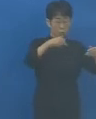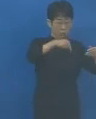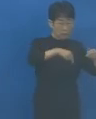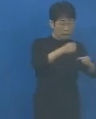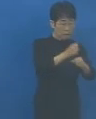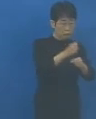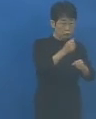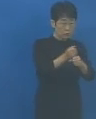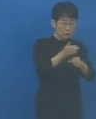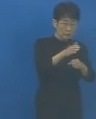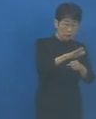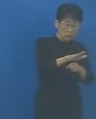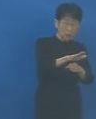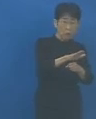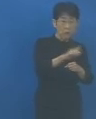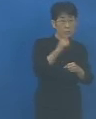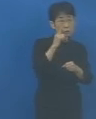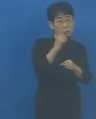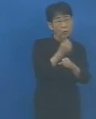ます。